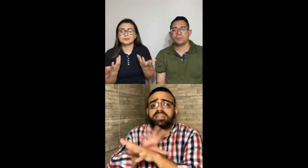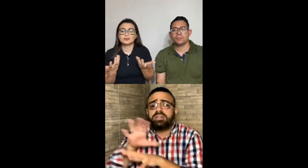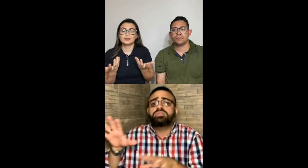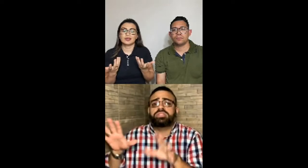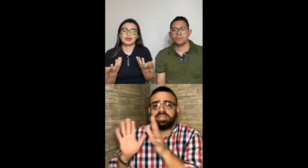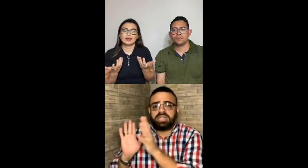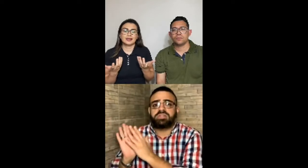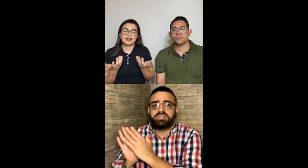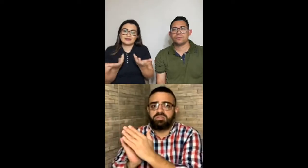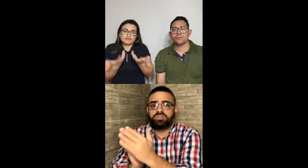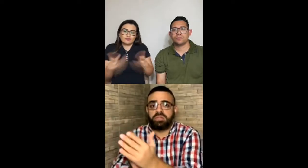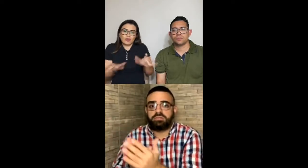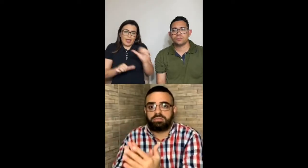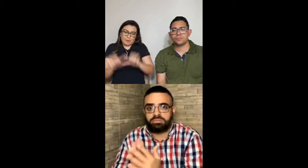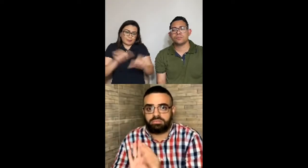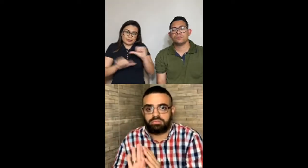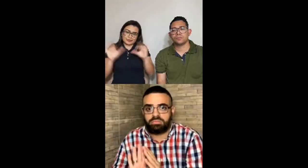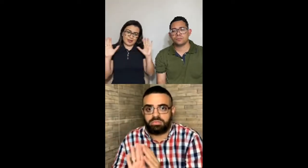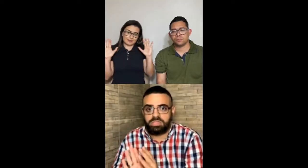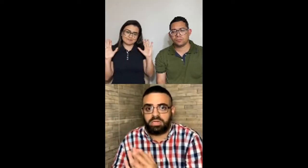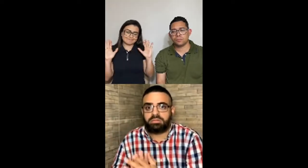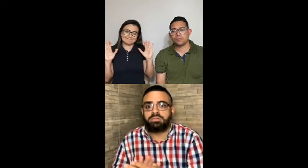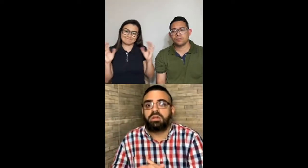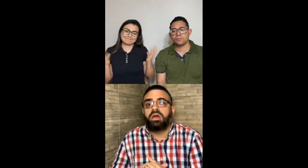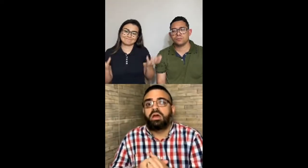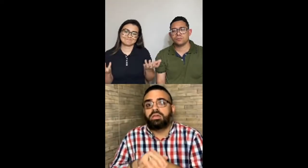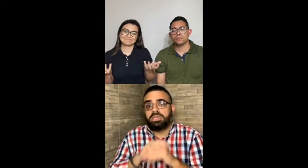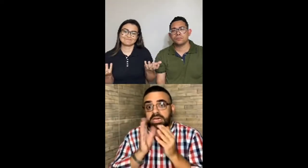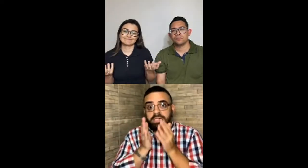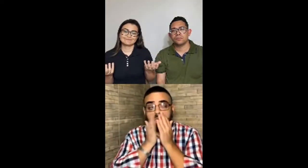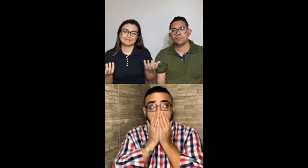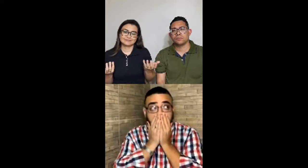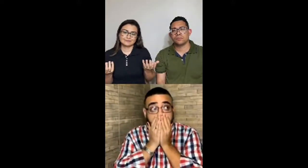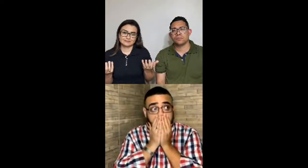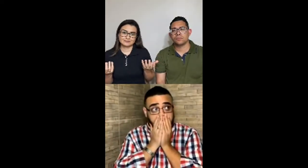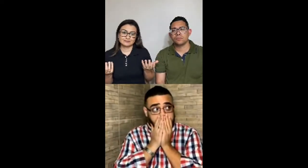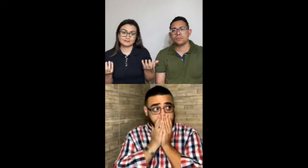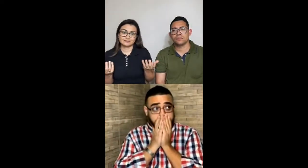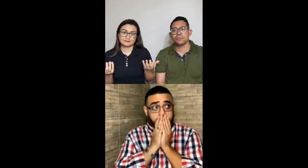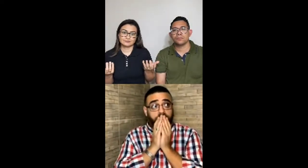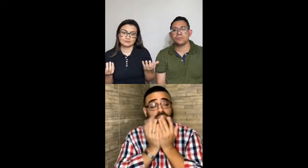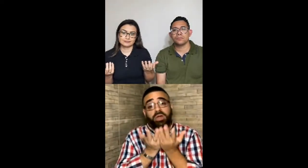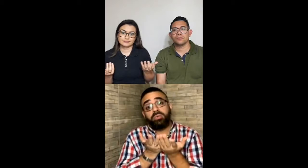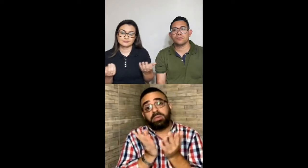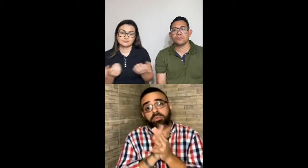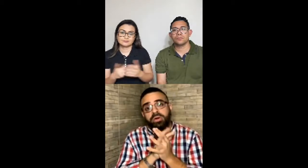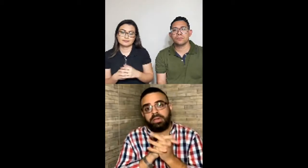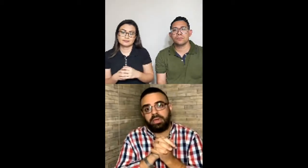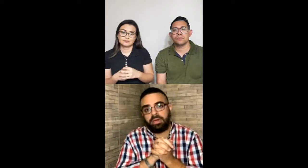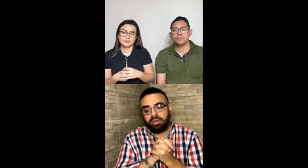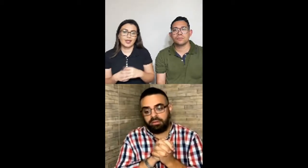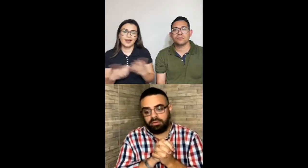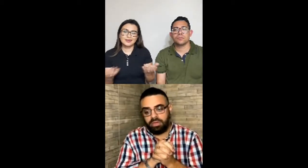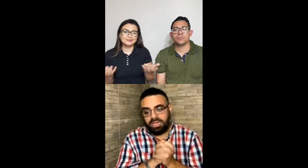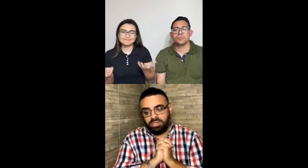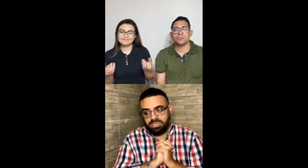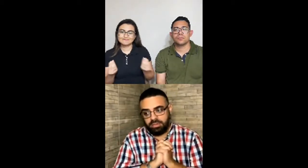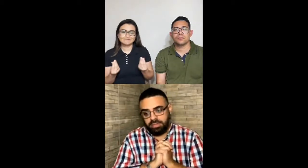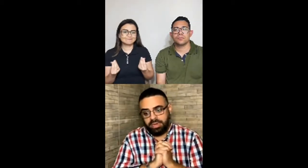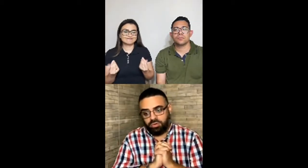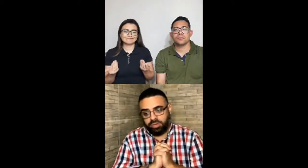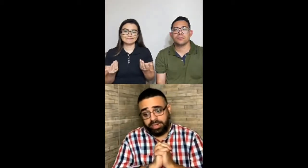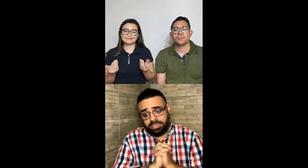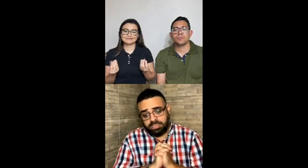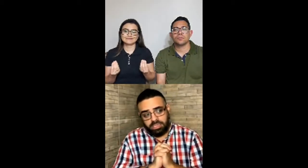Aí eles não quiseram, assim, mudar nada do que já estava sendo feito. Certo? E